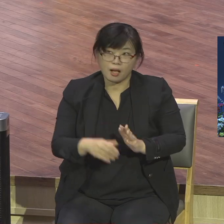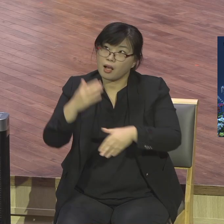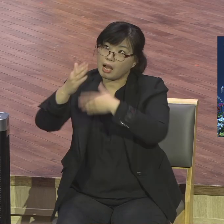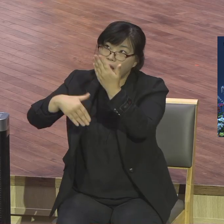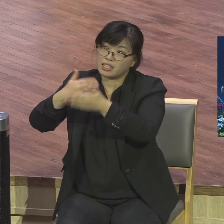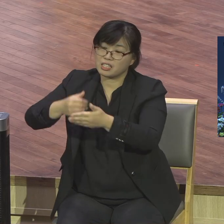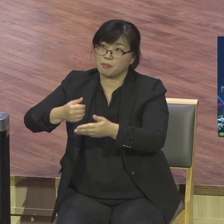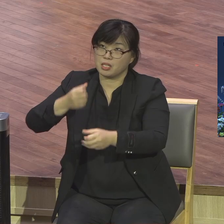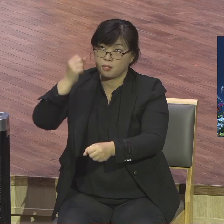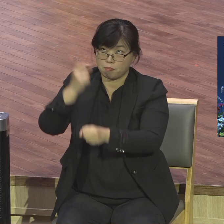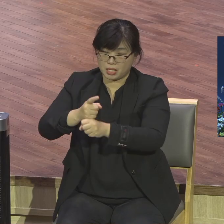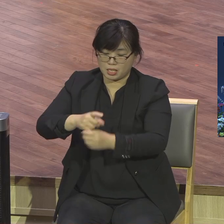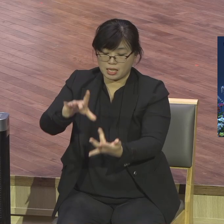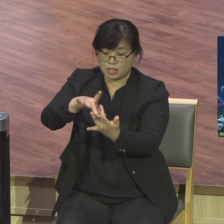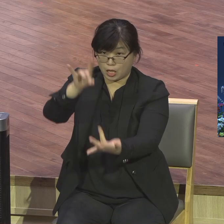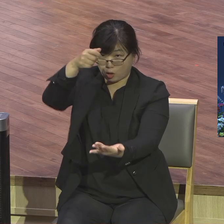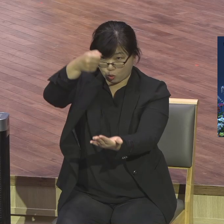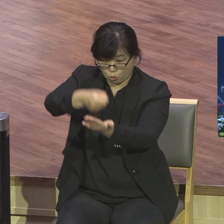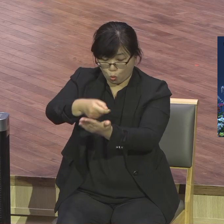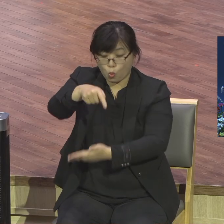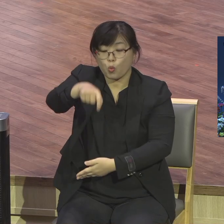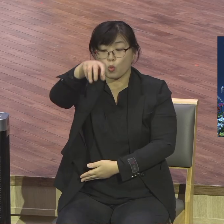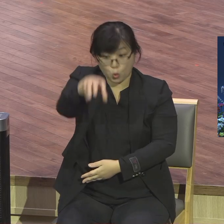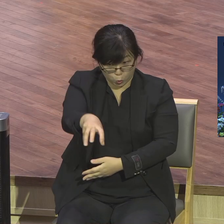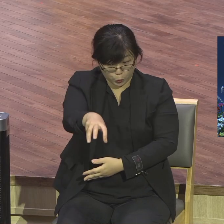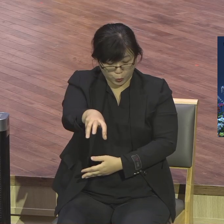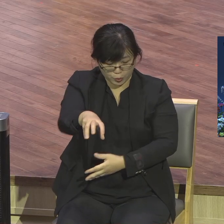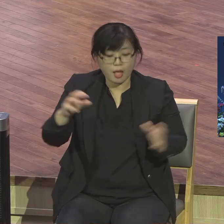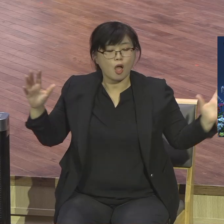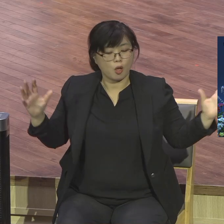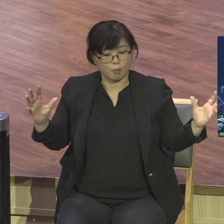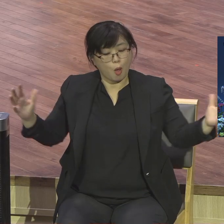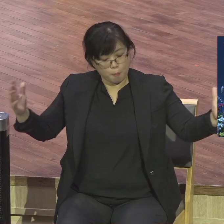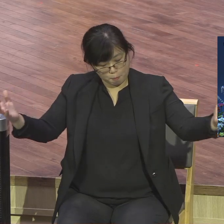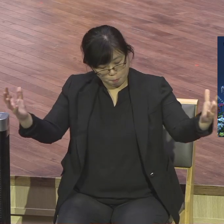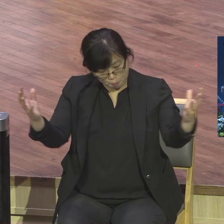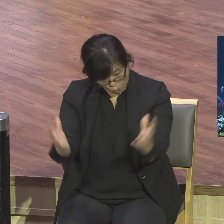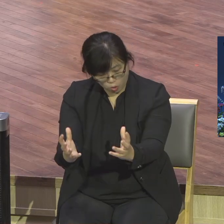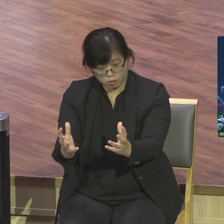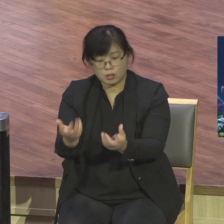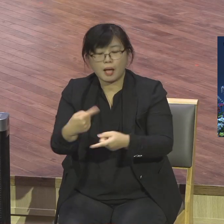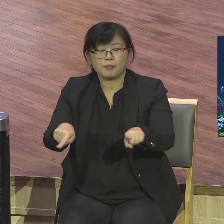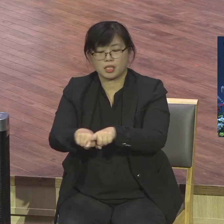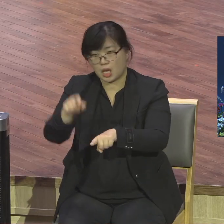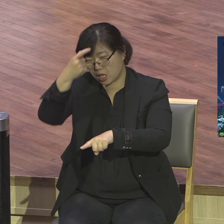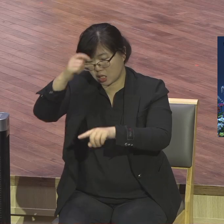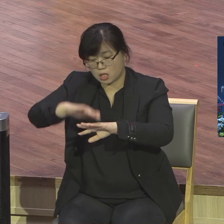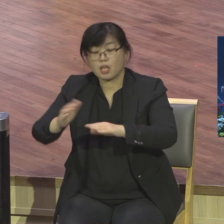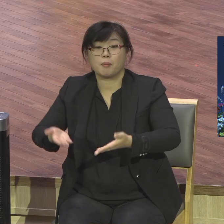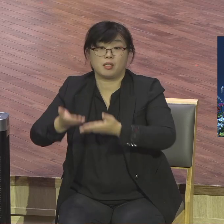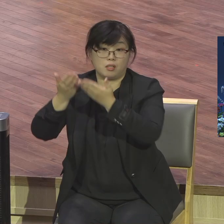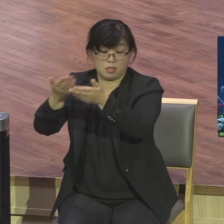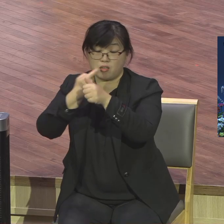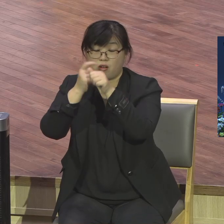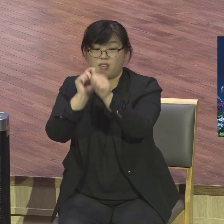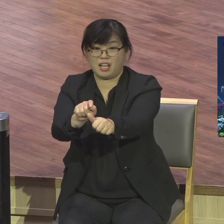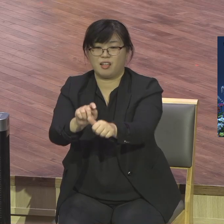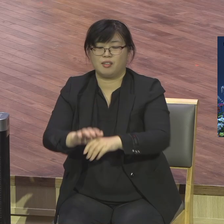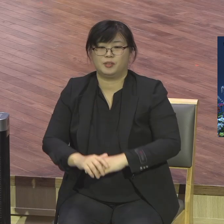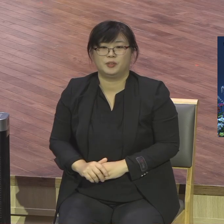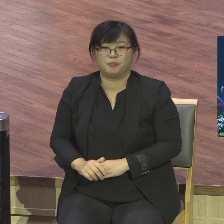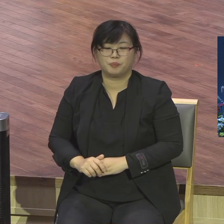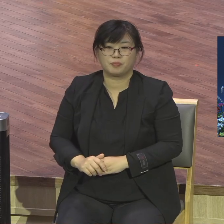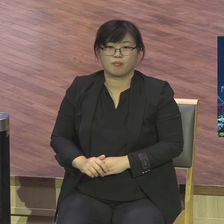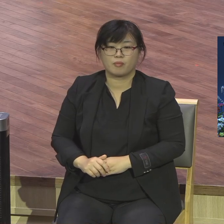그 택하실 그곳은 구체적으로 따위시대 이전은 신로의 해막을 가리키고 따위시대